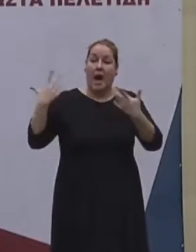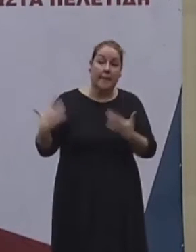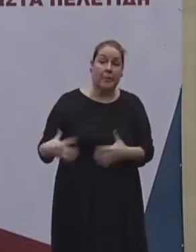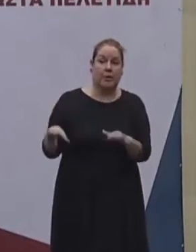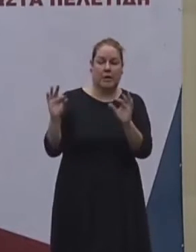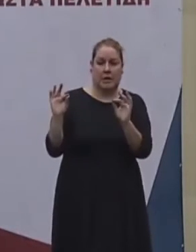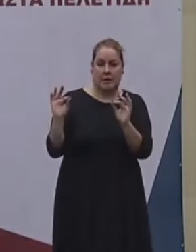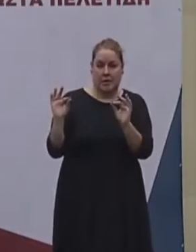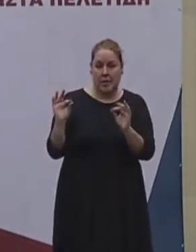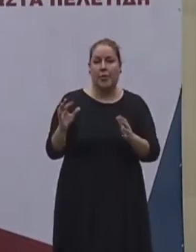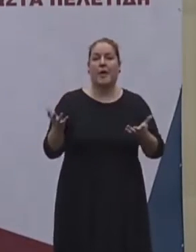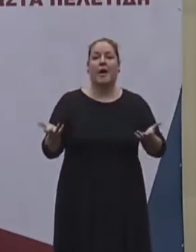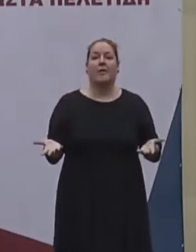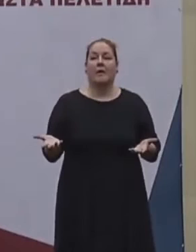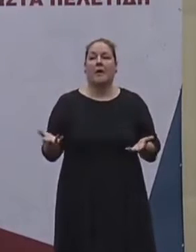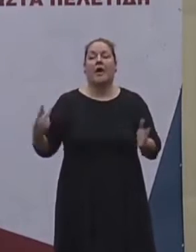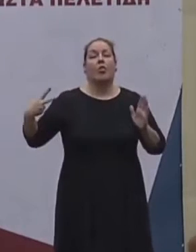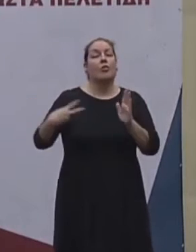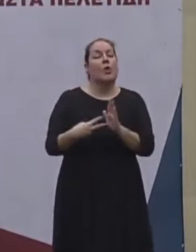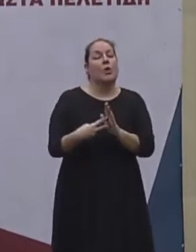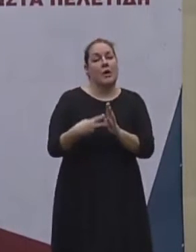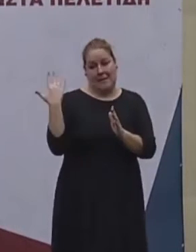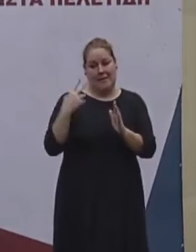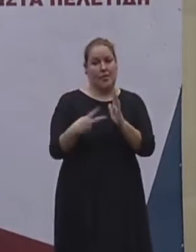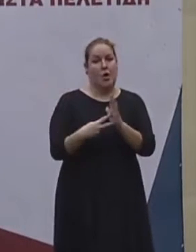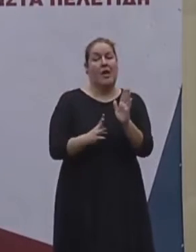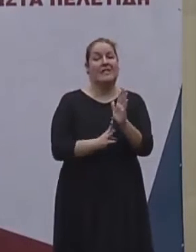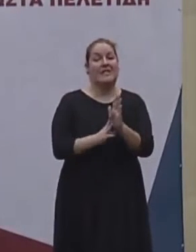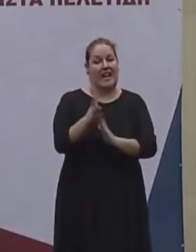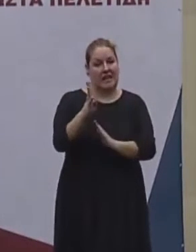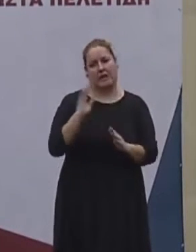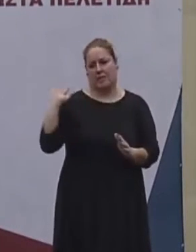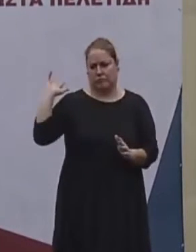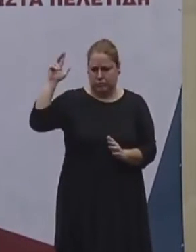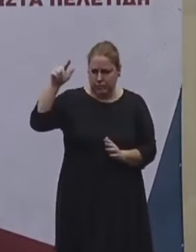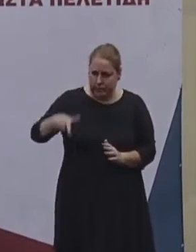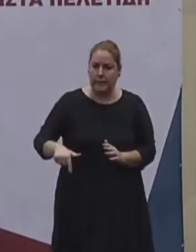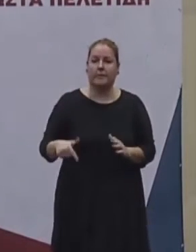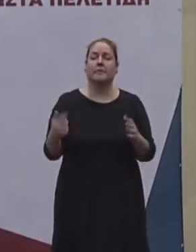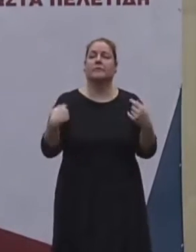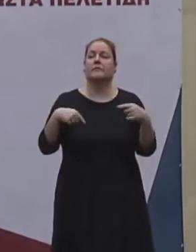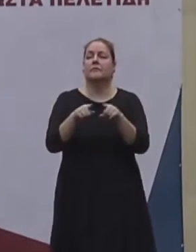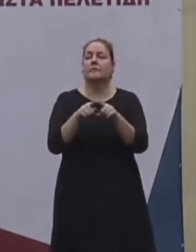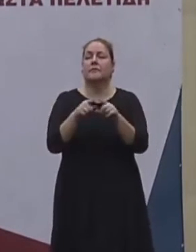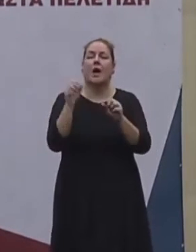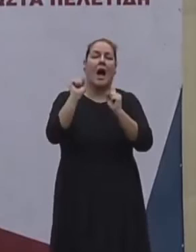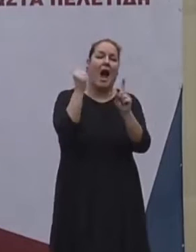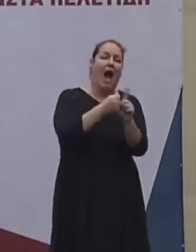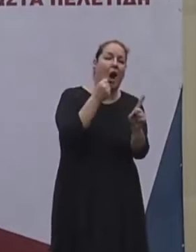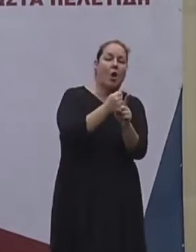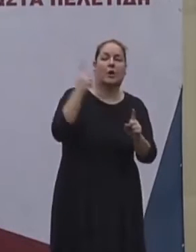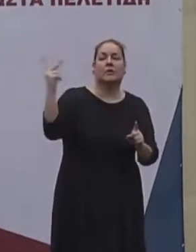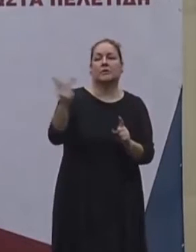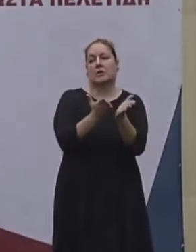αρχής, δηλαδή από το 2014 και στη συνέχεια, στους αγώνες για κοινωνική